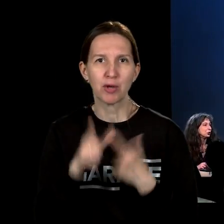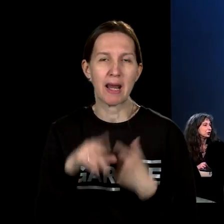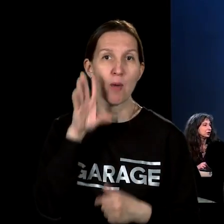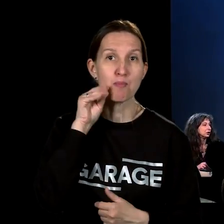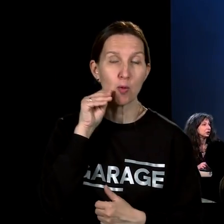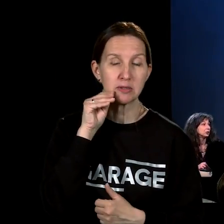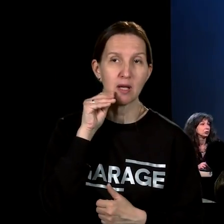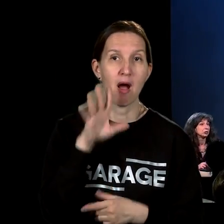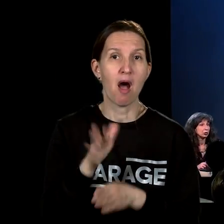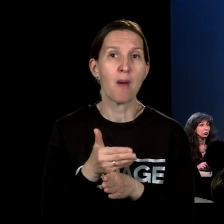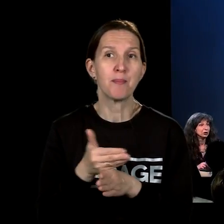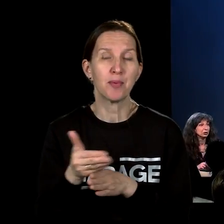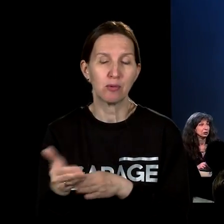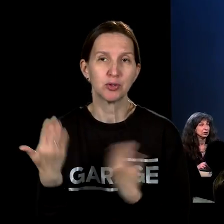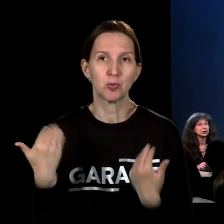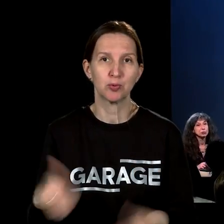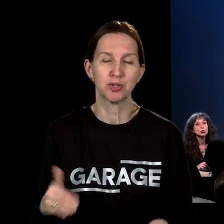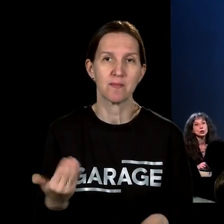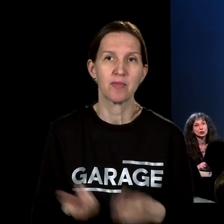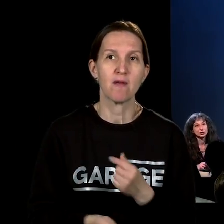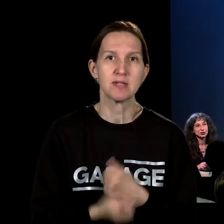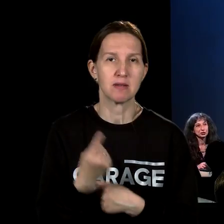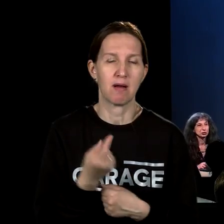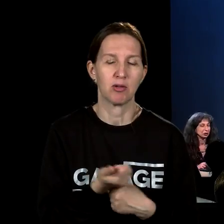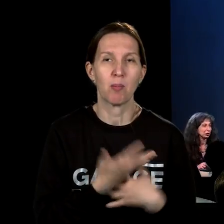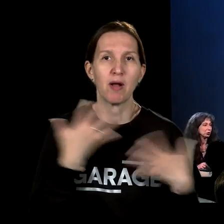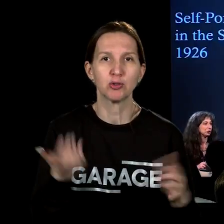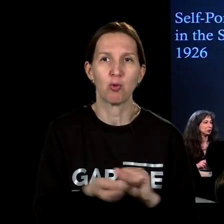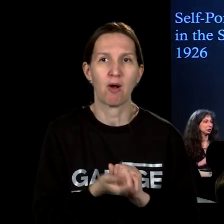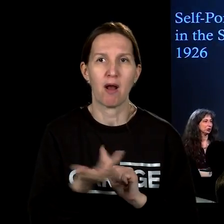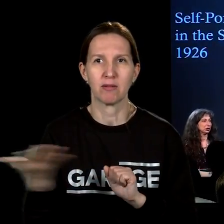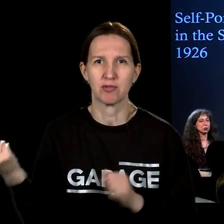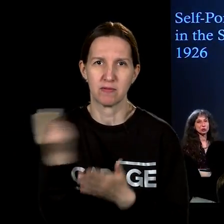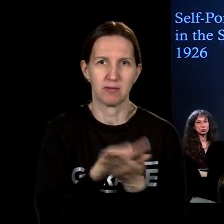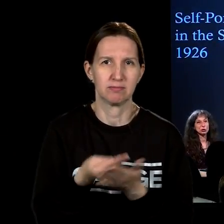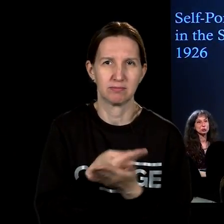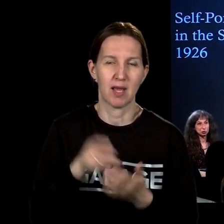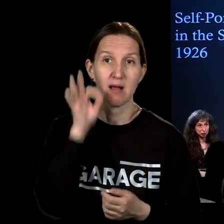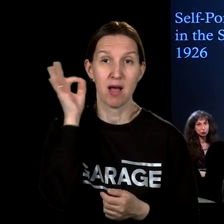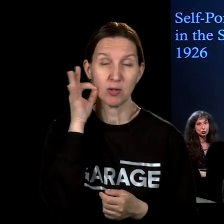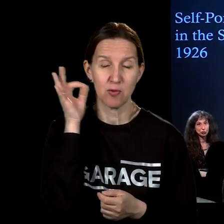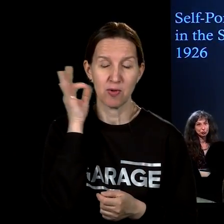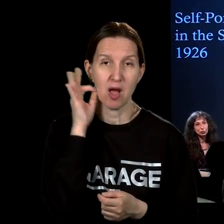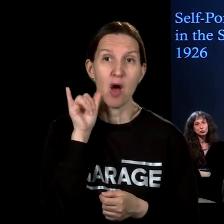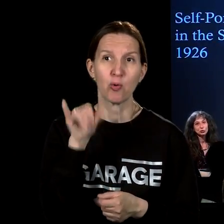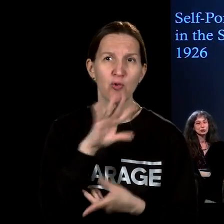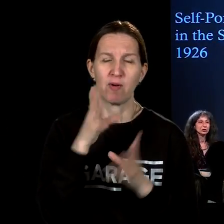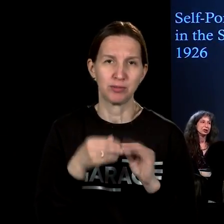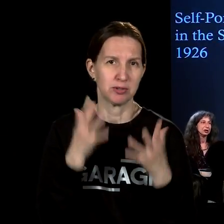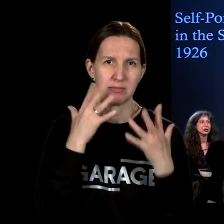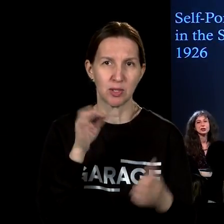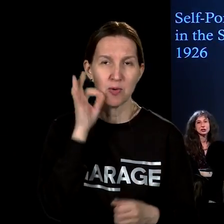возникают, собственно, огромные вот эти самые котики, да, которые у него уже живут кошки дома,